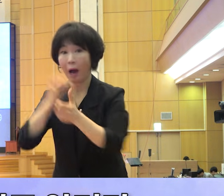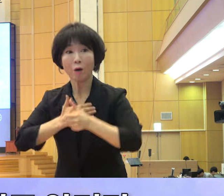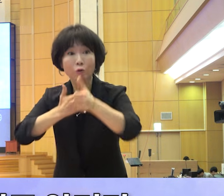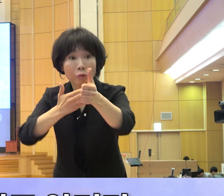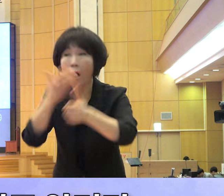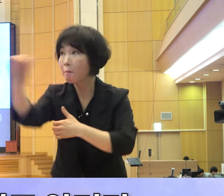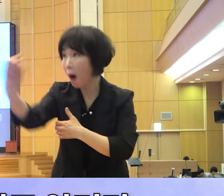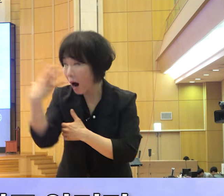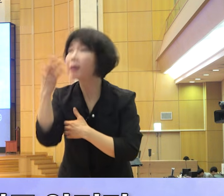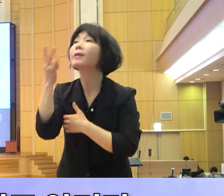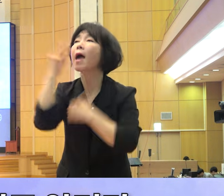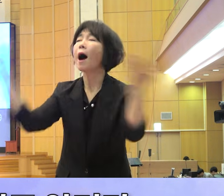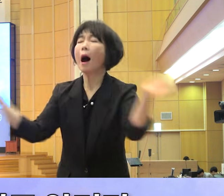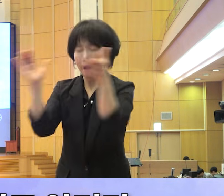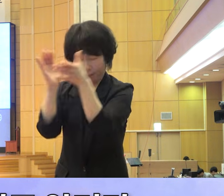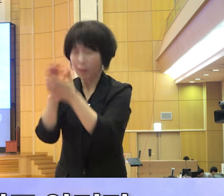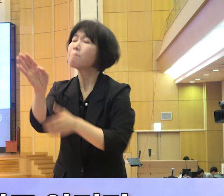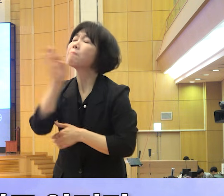맞습니다.